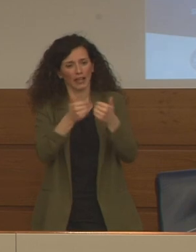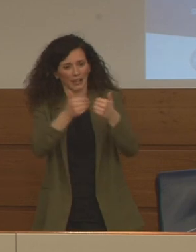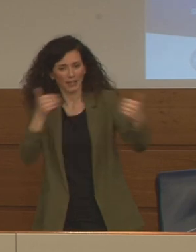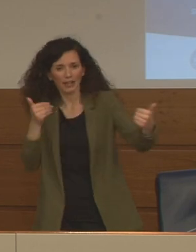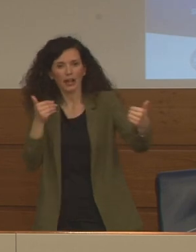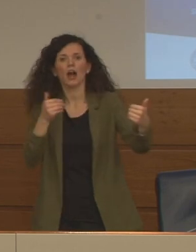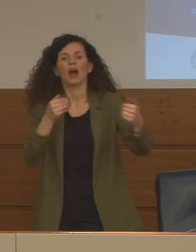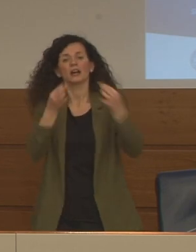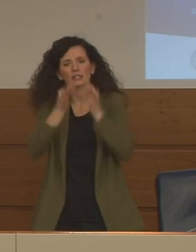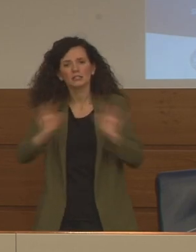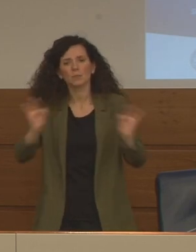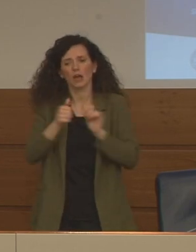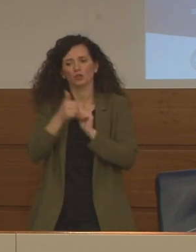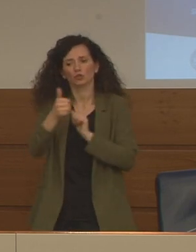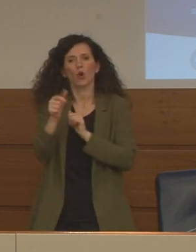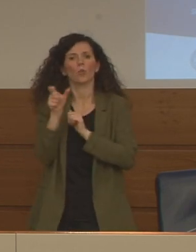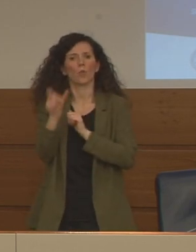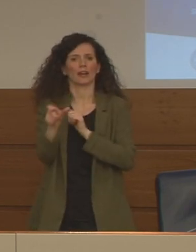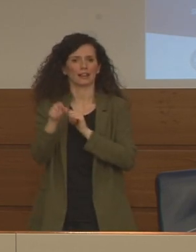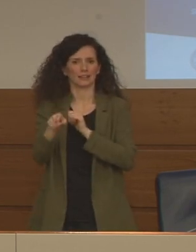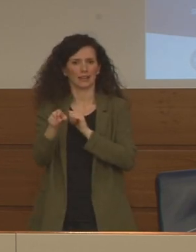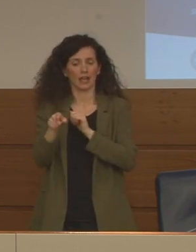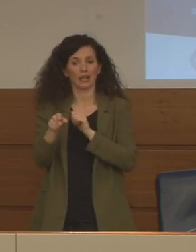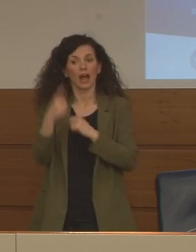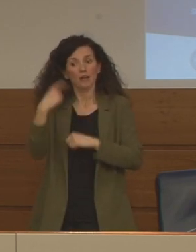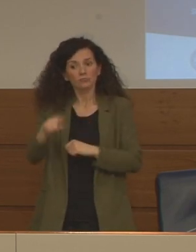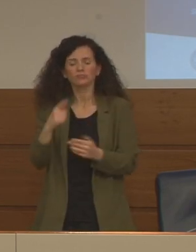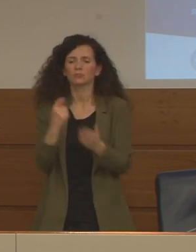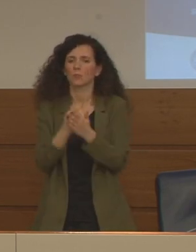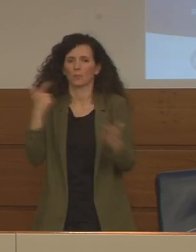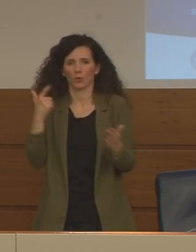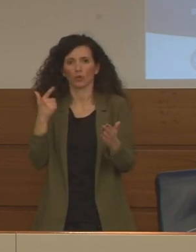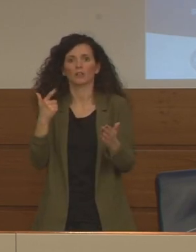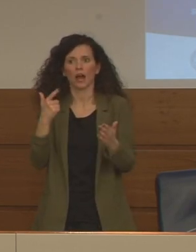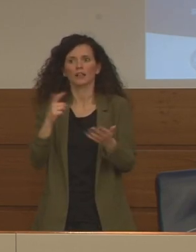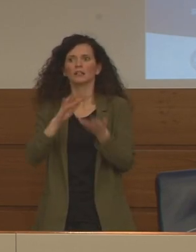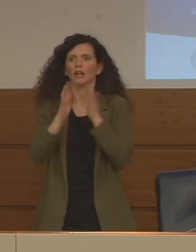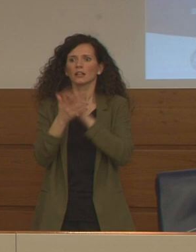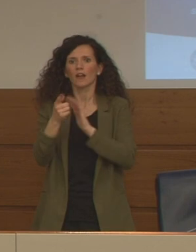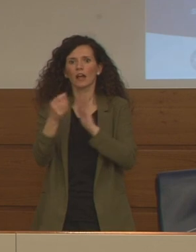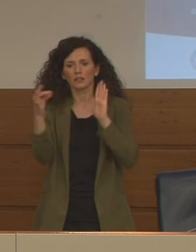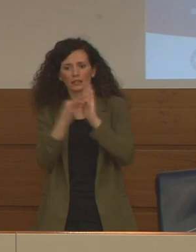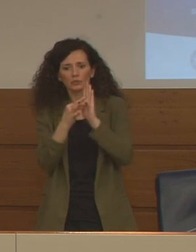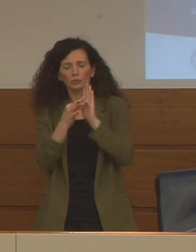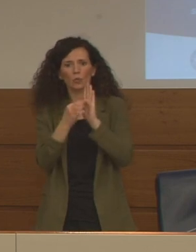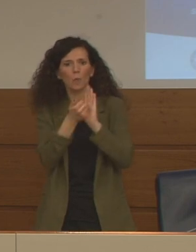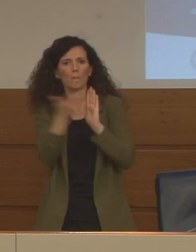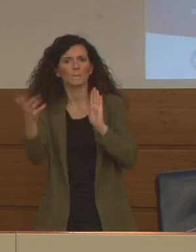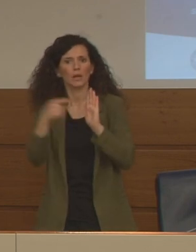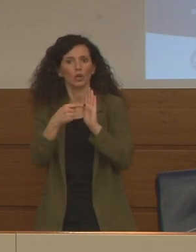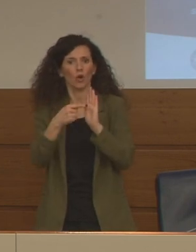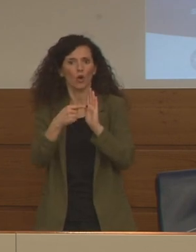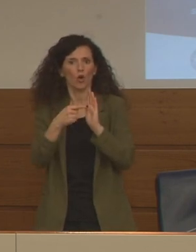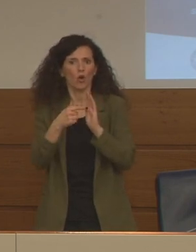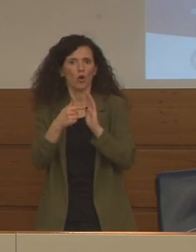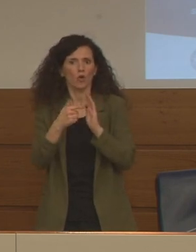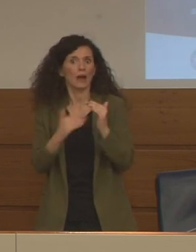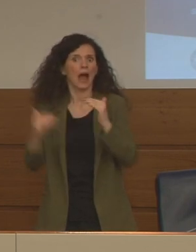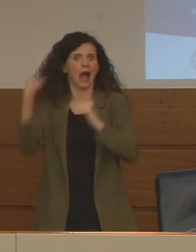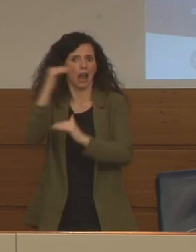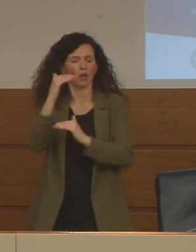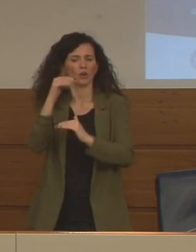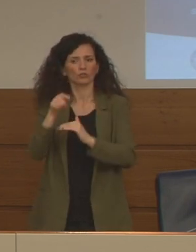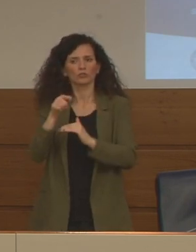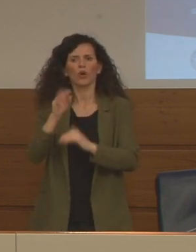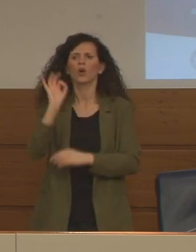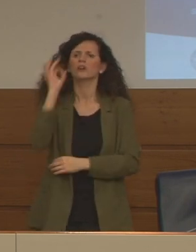perché questo è un fattore importante bene fa sì che questo denominatore probabilmente più ampia e quindi sicuramente più ampio e quindi